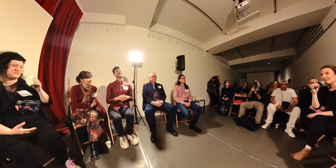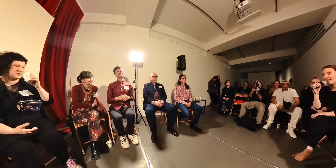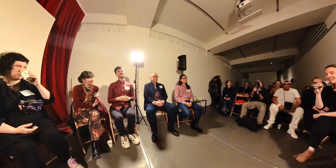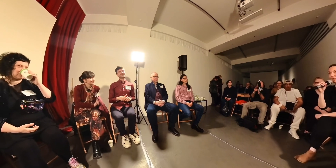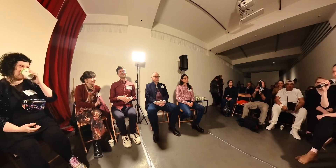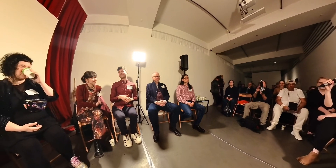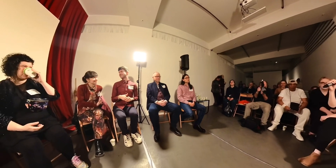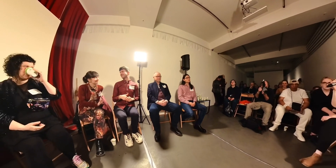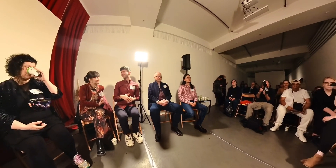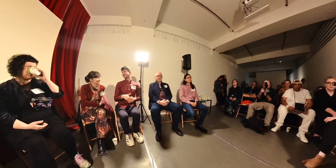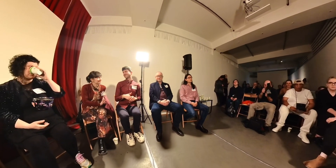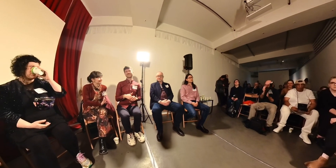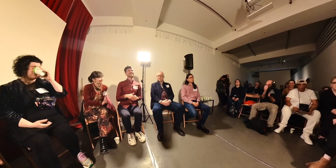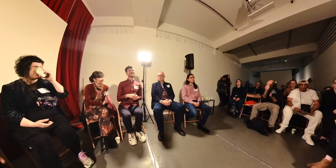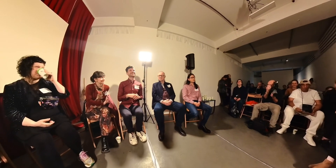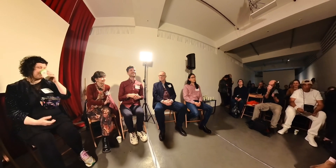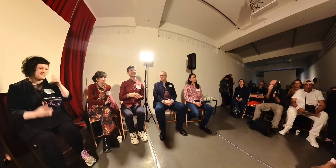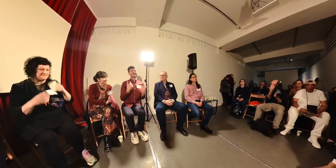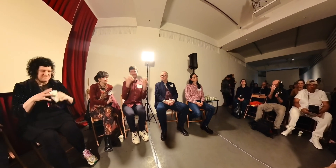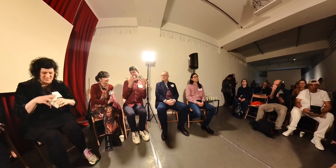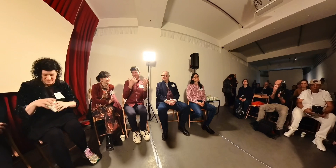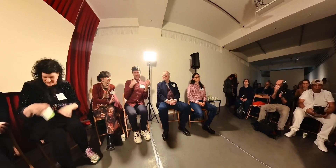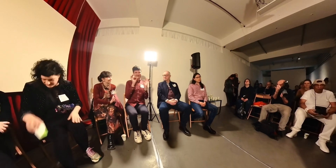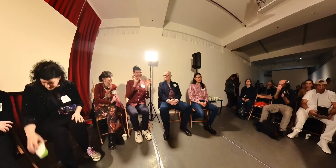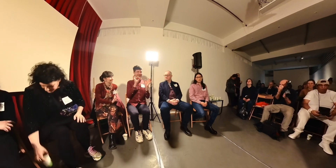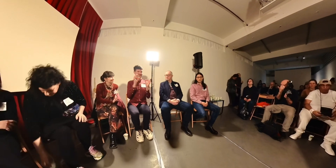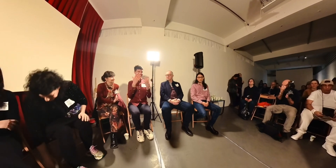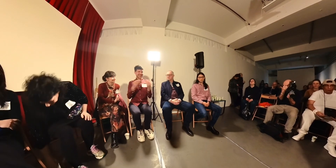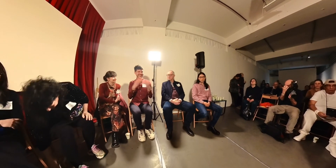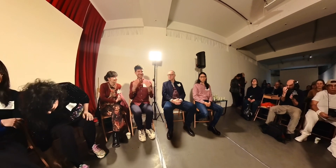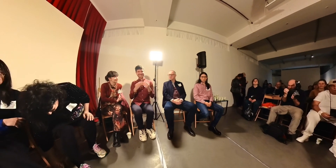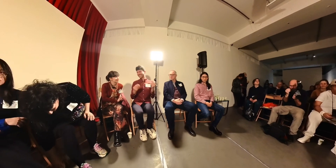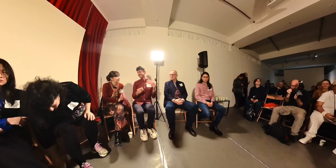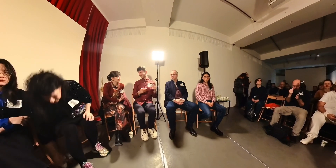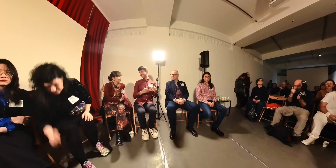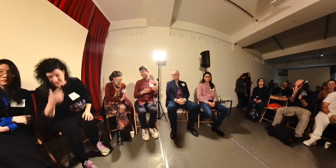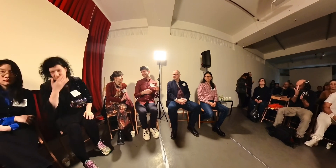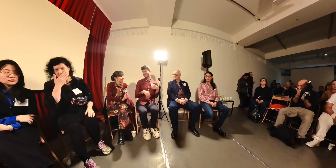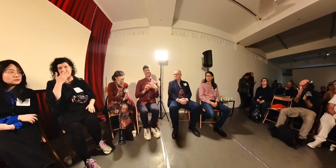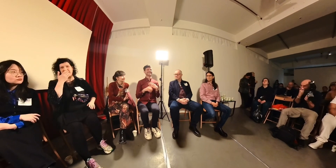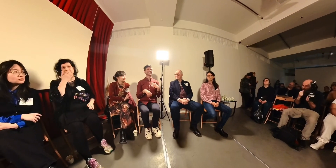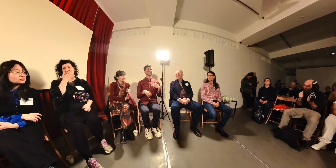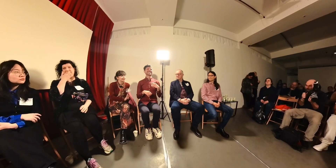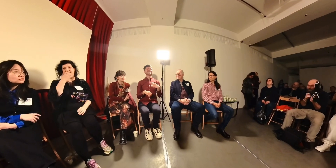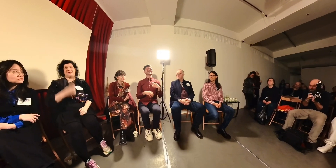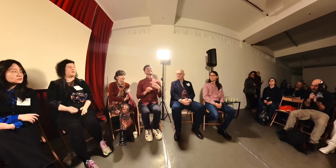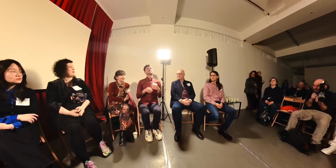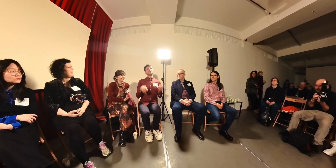která je nevědomá. Takže to bylo velmi zajímavé a vlastně jsme se mnohé naučili. A doufám, že jsem to teda teď řekla správně. Je to